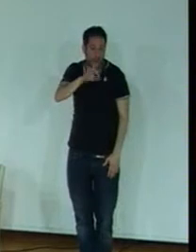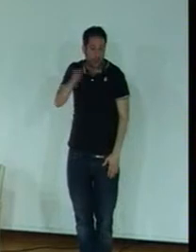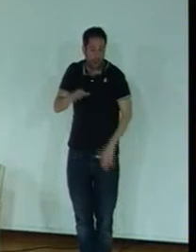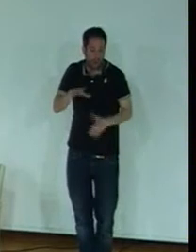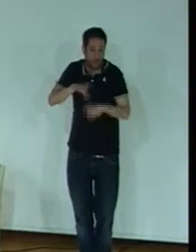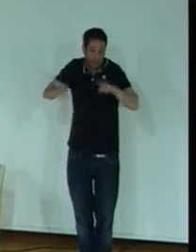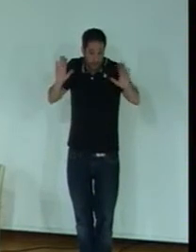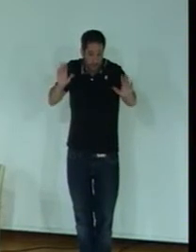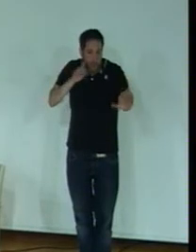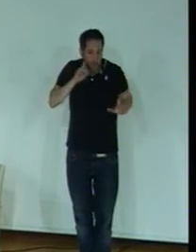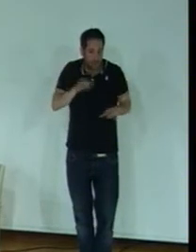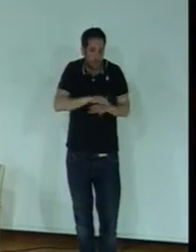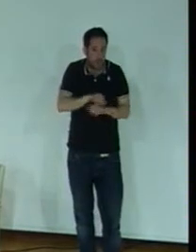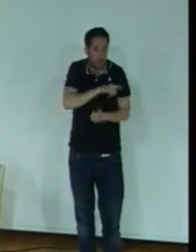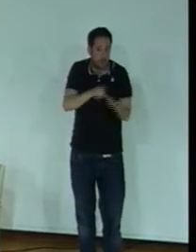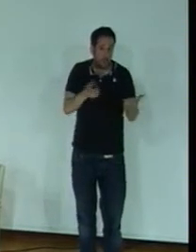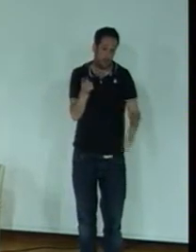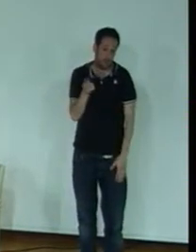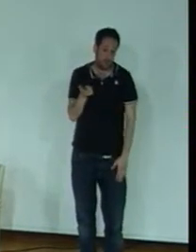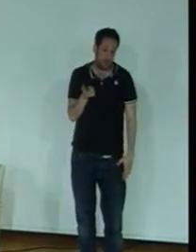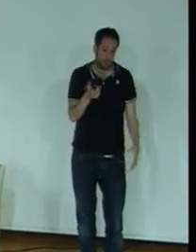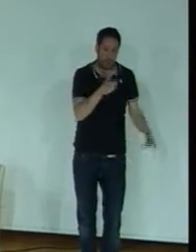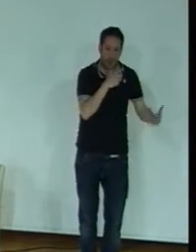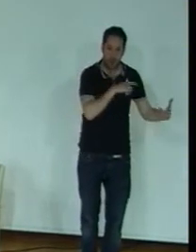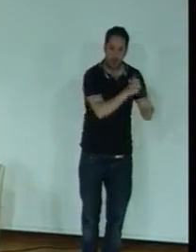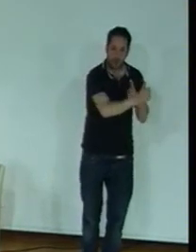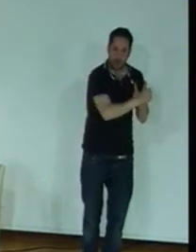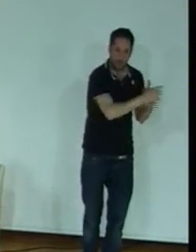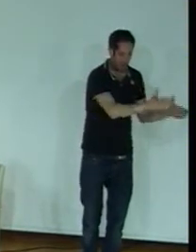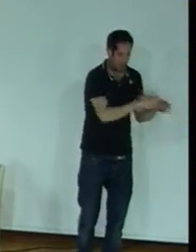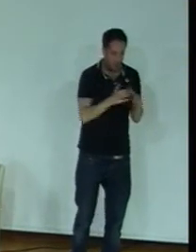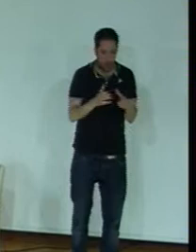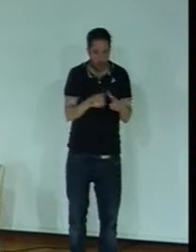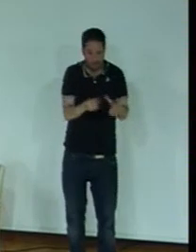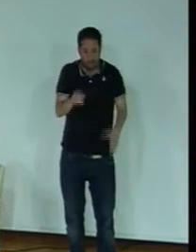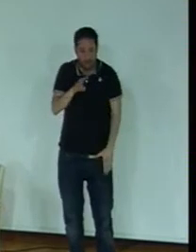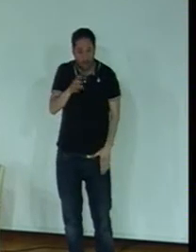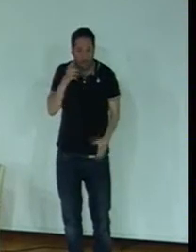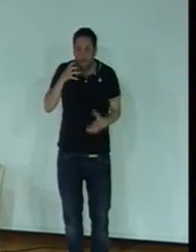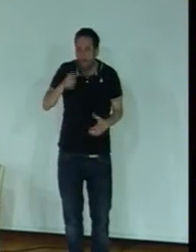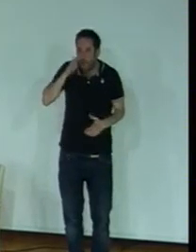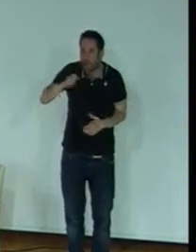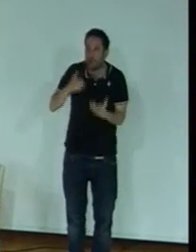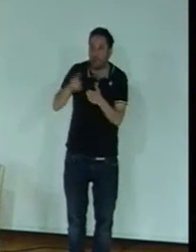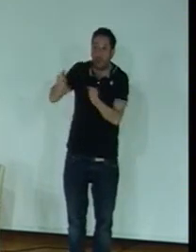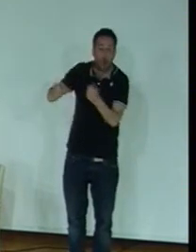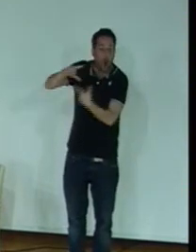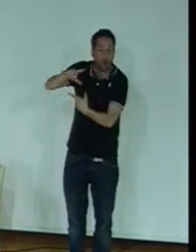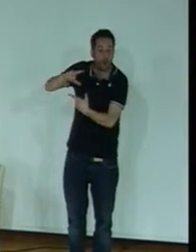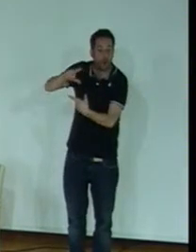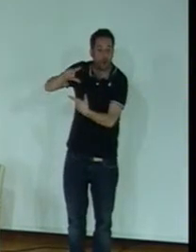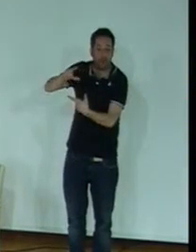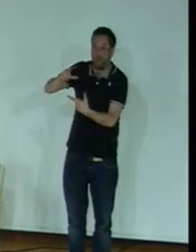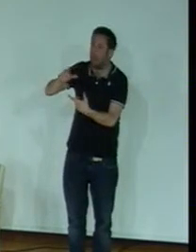plusieurs raisons. La première, pour les raisons financières, c'est-à-dire que quand ils doivent, par exemple, enquêter, demander des informations à Orange, Orange va leur